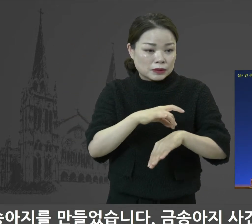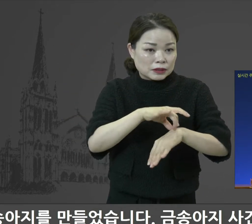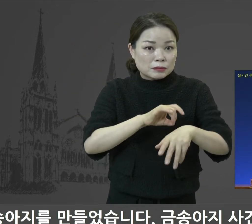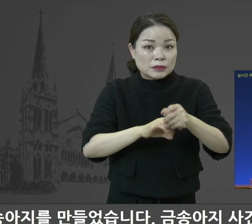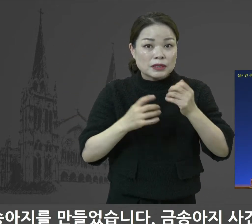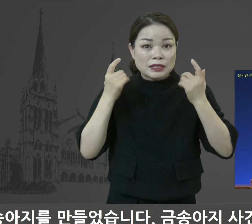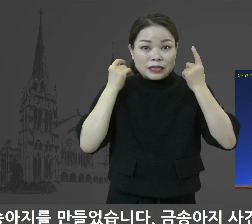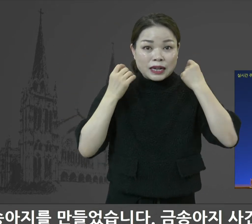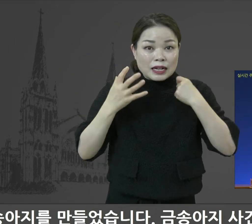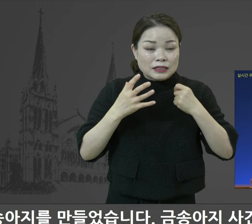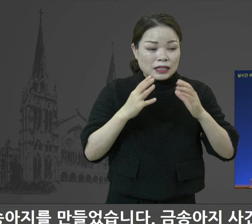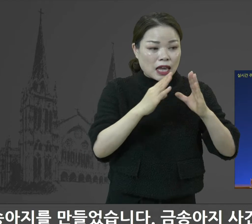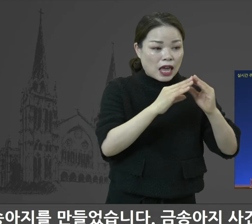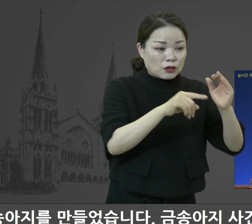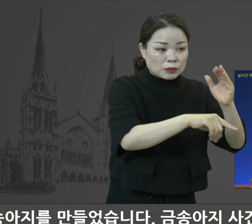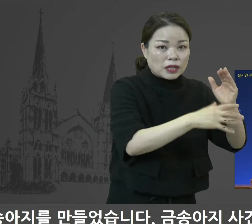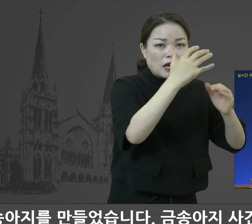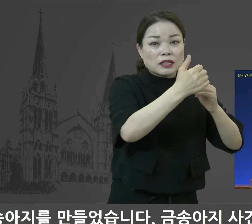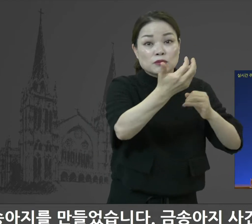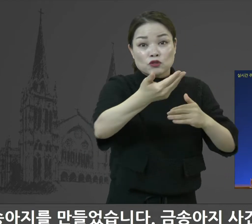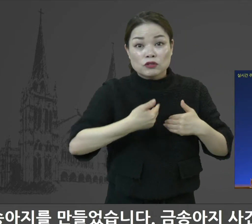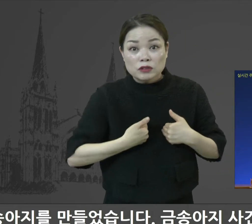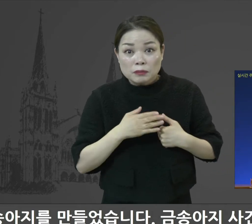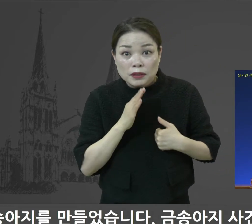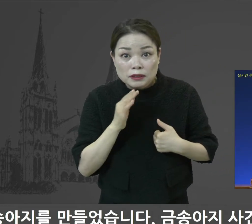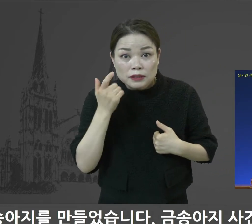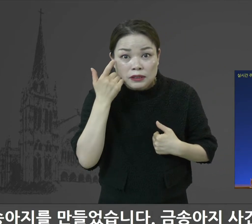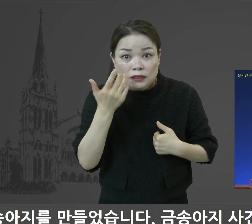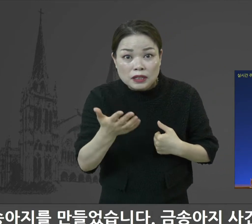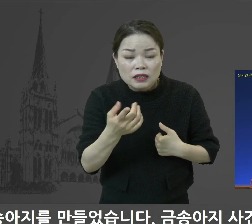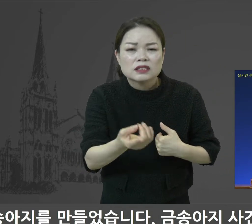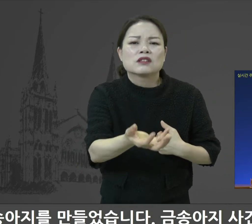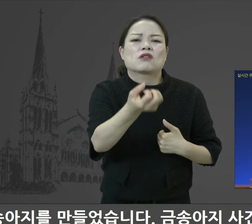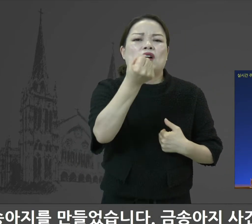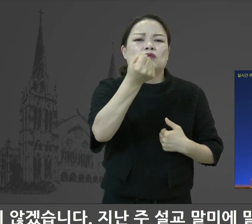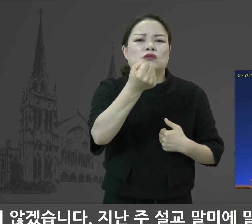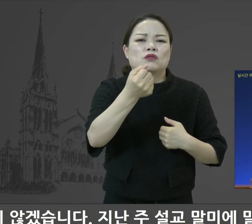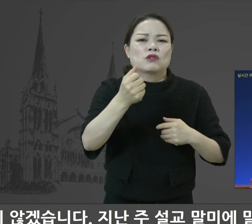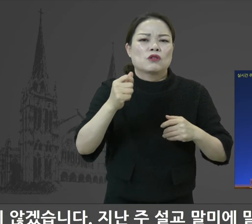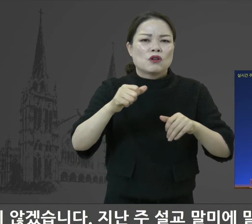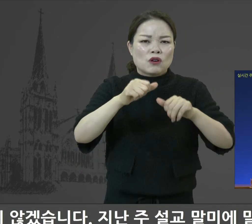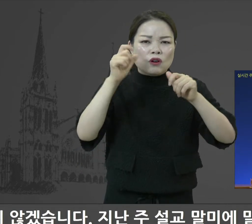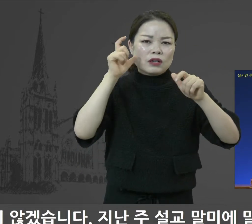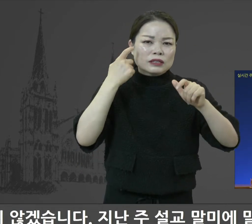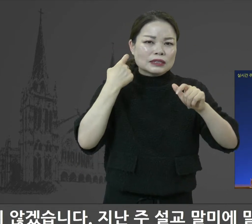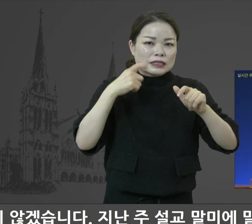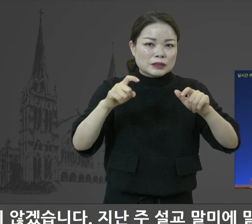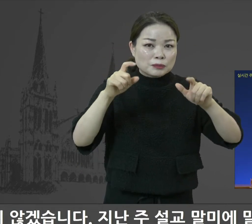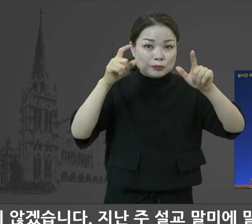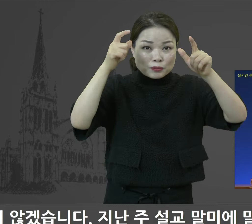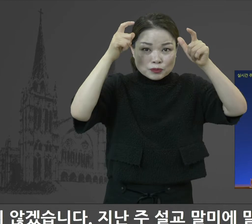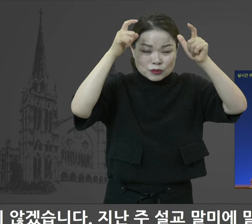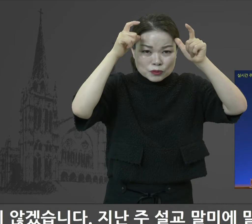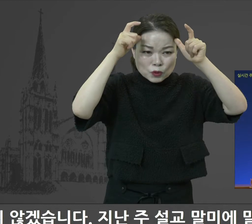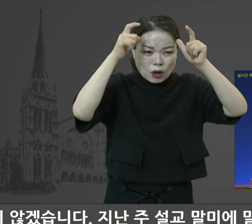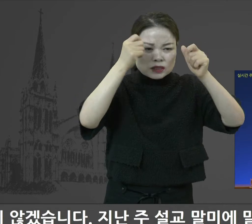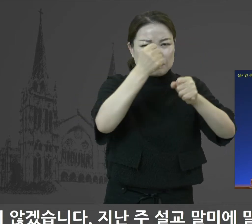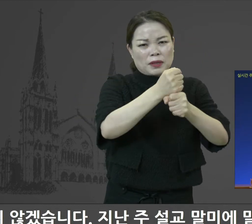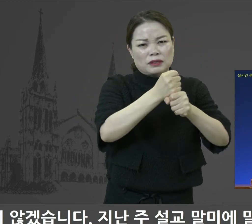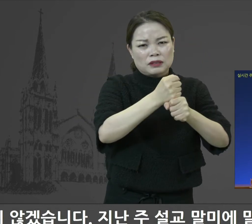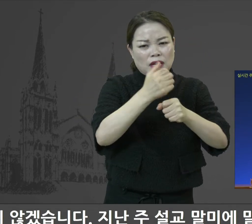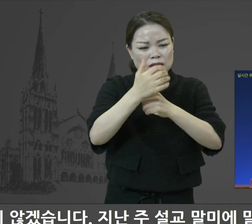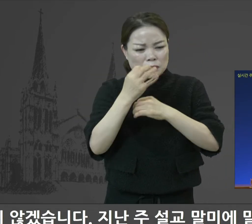나왔죠. 하나님이 주신 거죠. 기억나십니까? 근데 그거 가지고 만드는 거예요. 하나님 참 속상하셨을 것